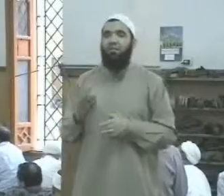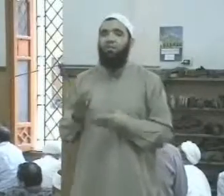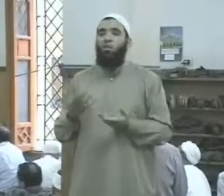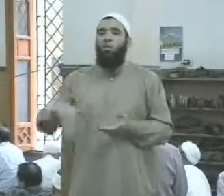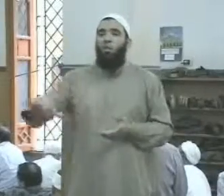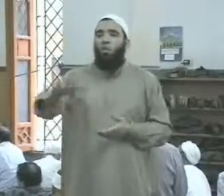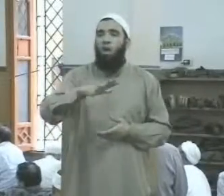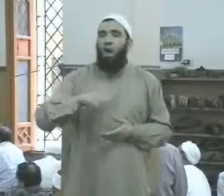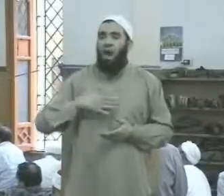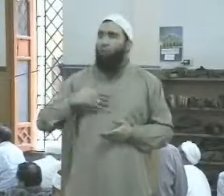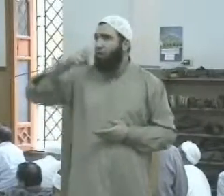ونريد أن نلطف الجو،